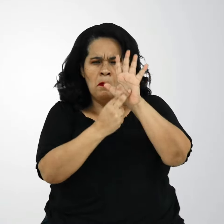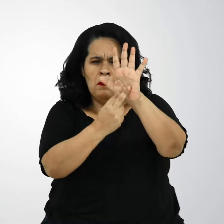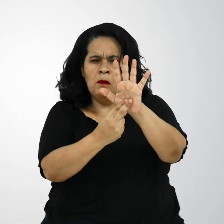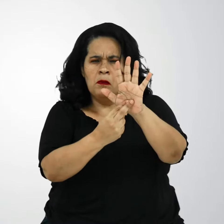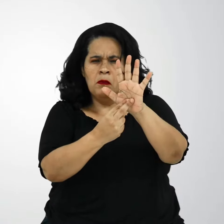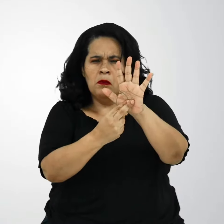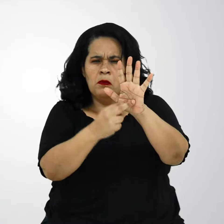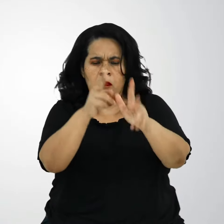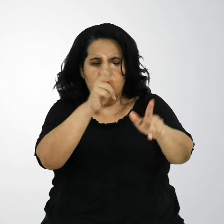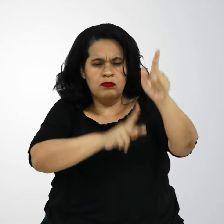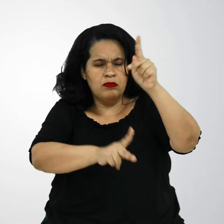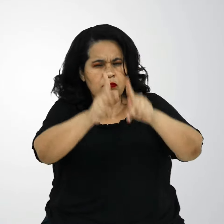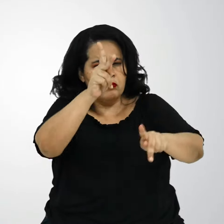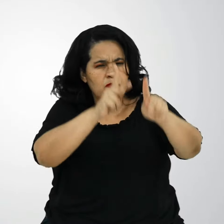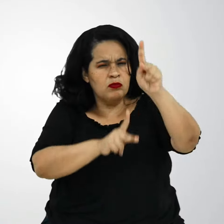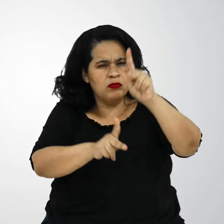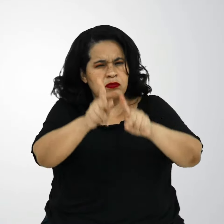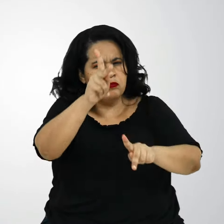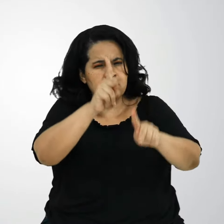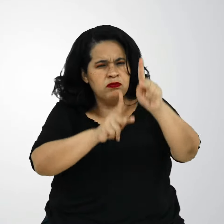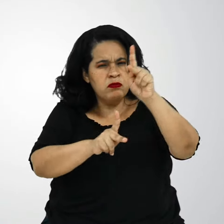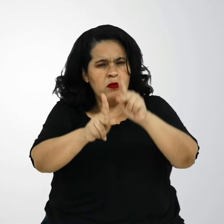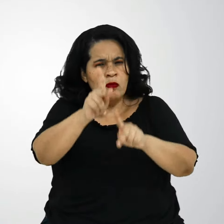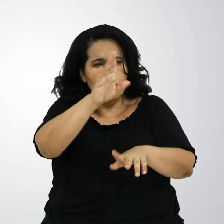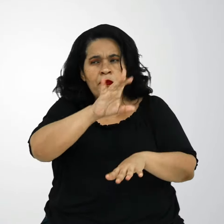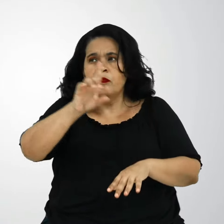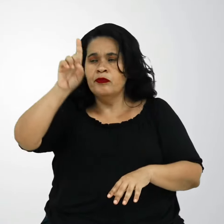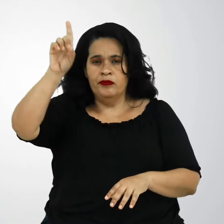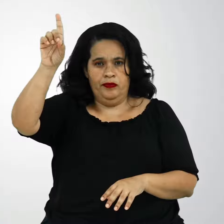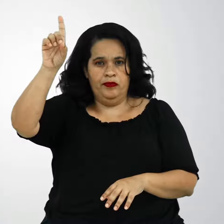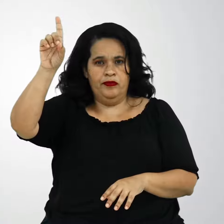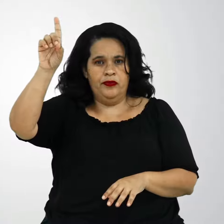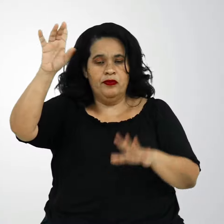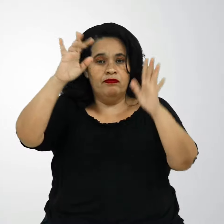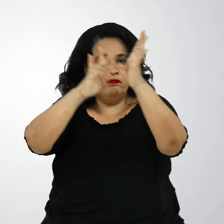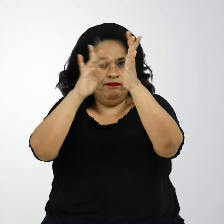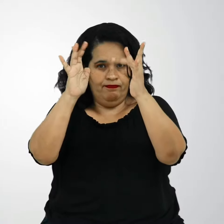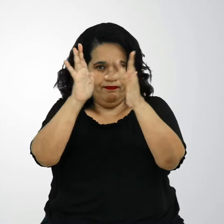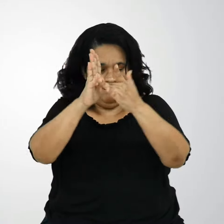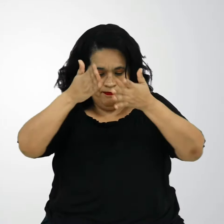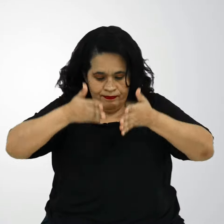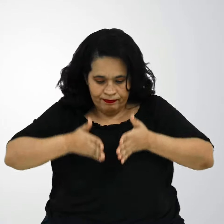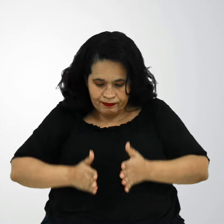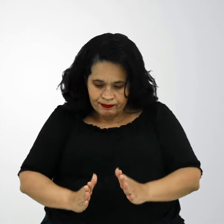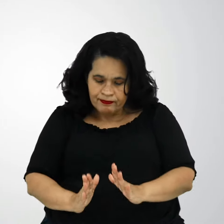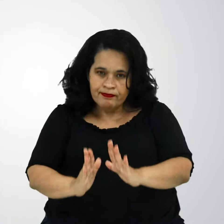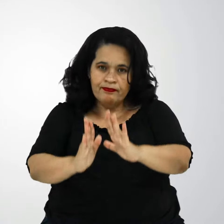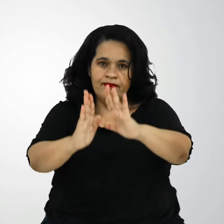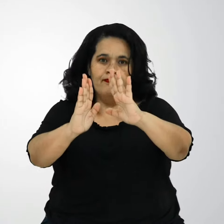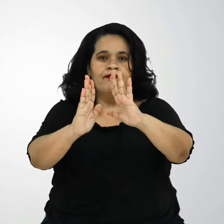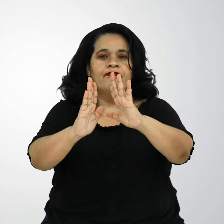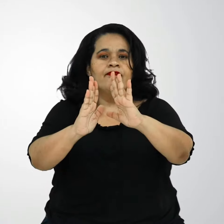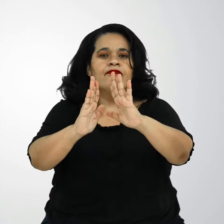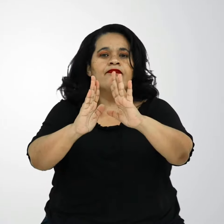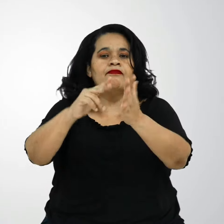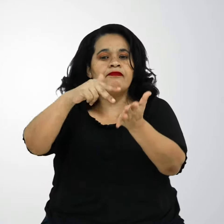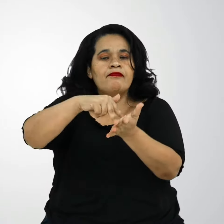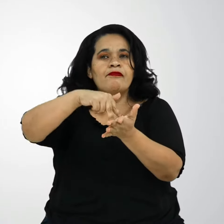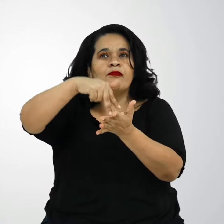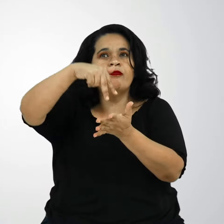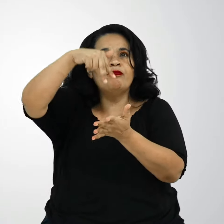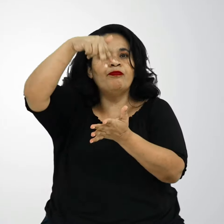Deus. Então o Messias nasce e é arrebatado, né? Você tem ali o nascimento e a ascensão de Cristo. E aí diz